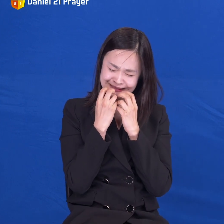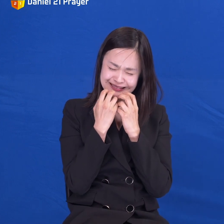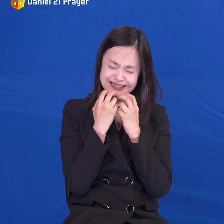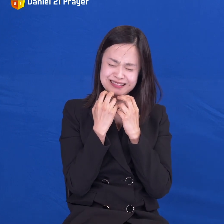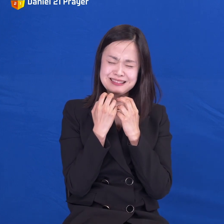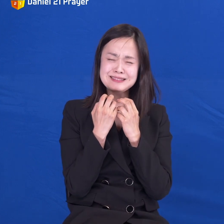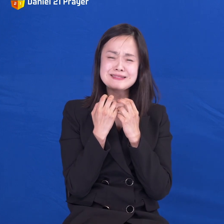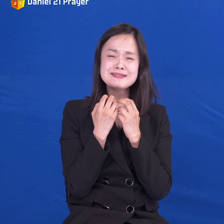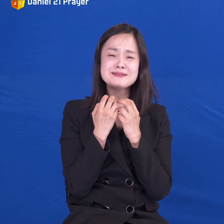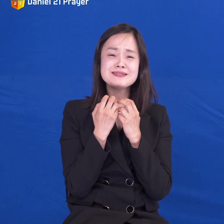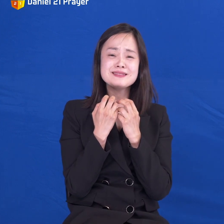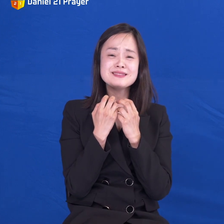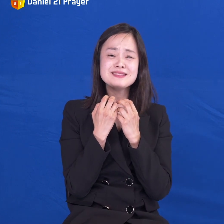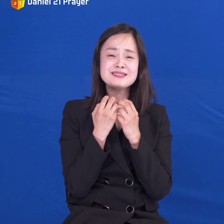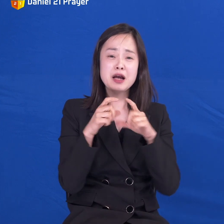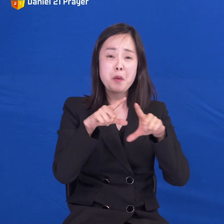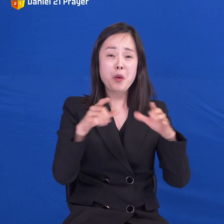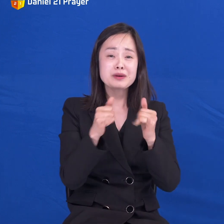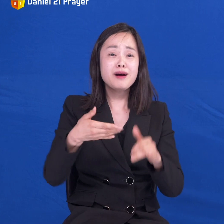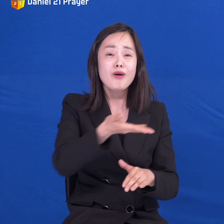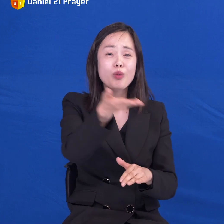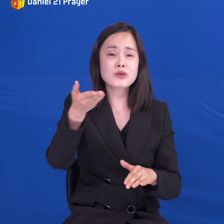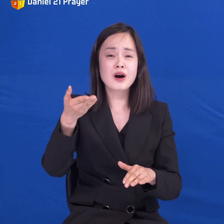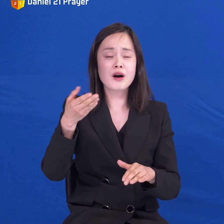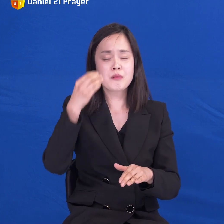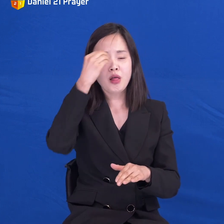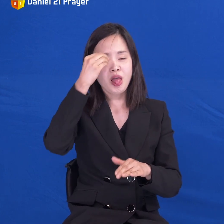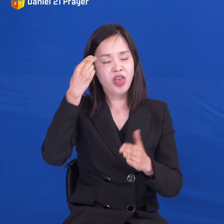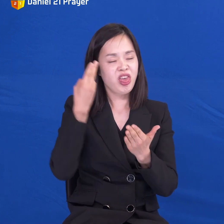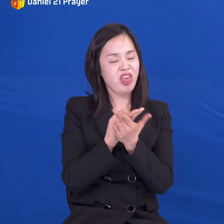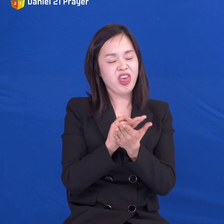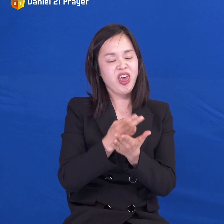여러분, 웬만한 사람 같으면 기절할 겁니다.